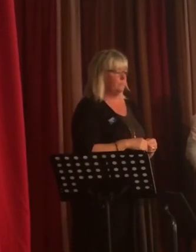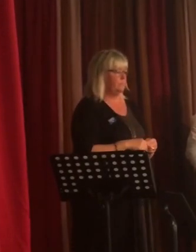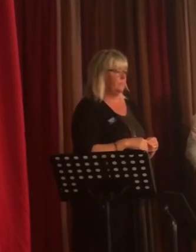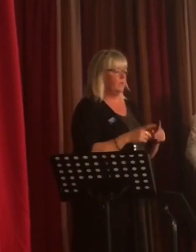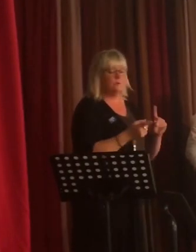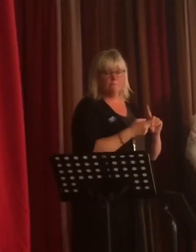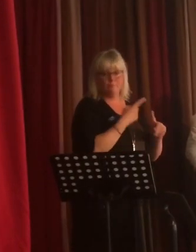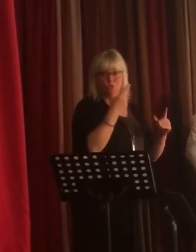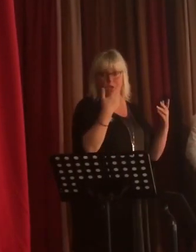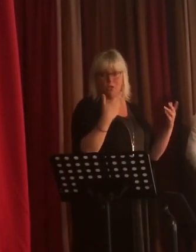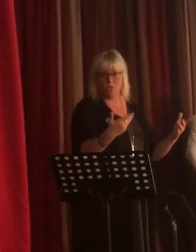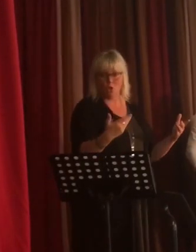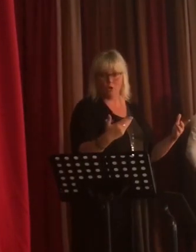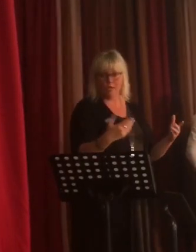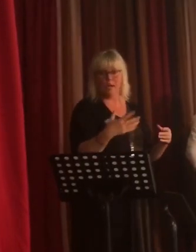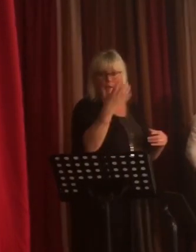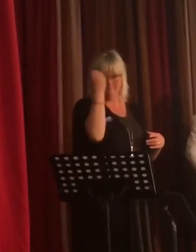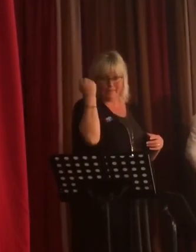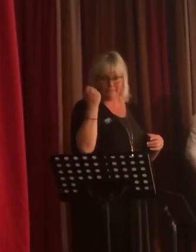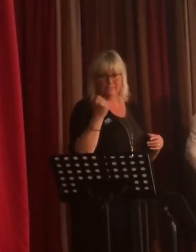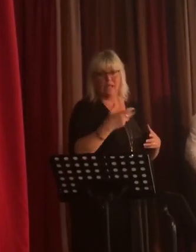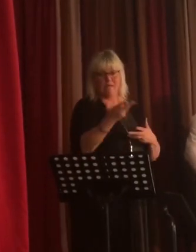dagen.